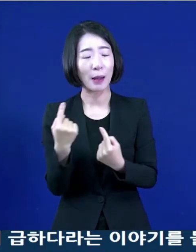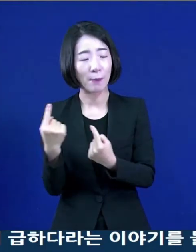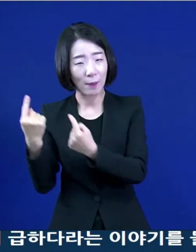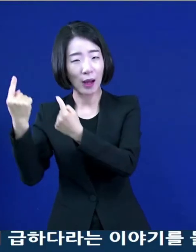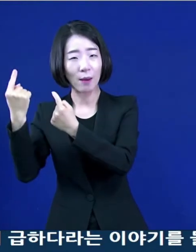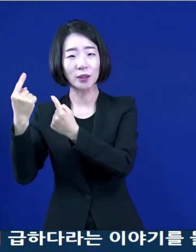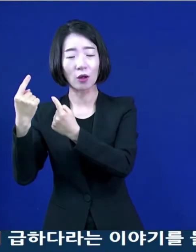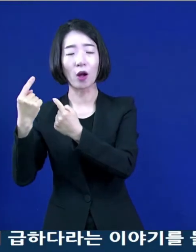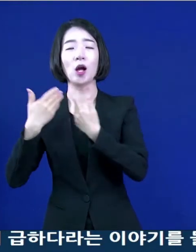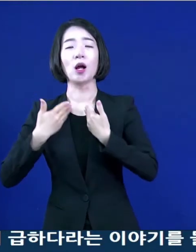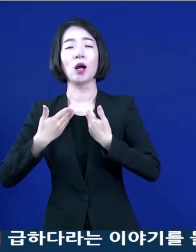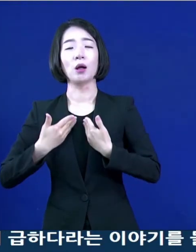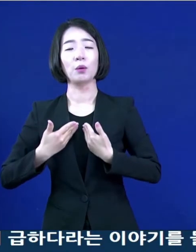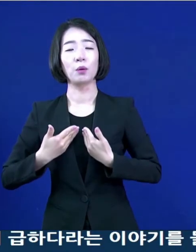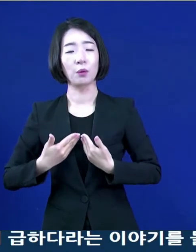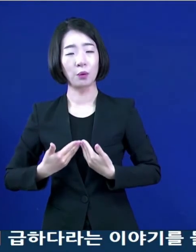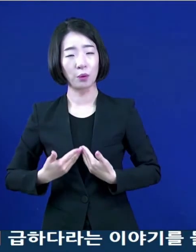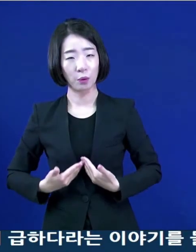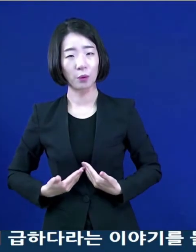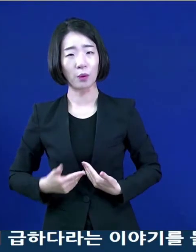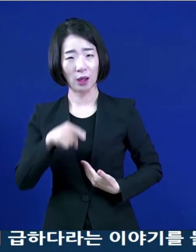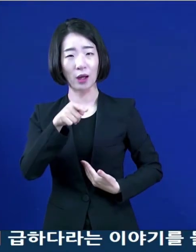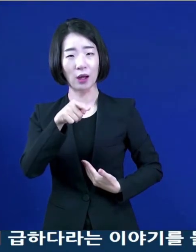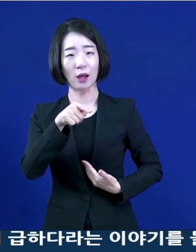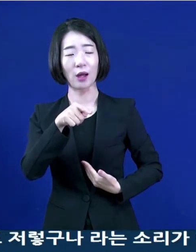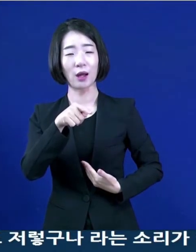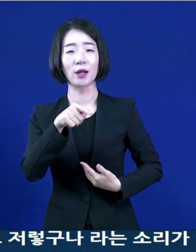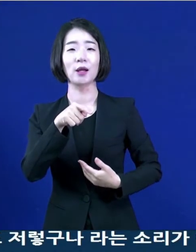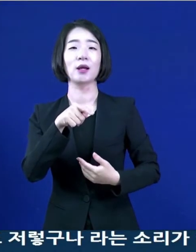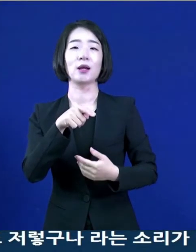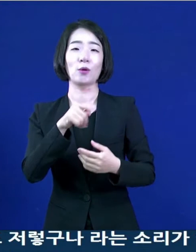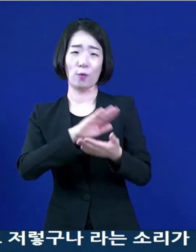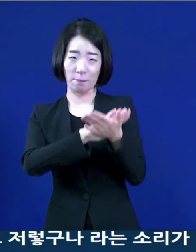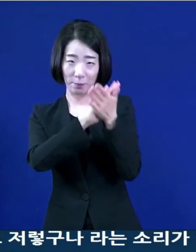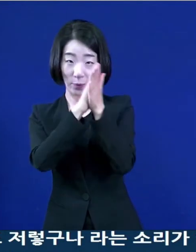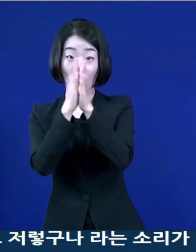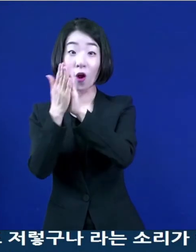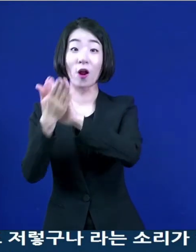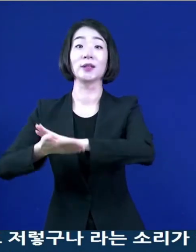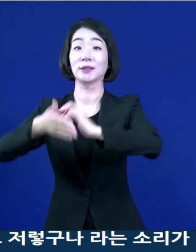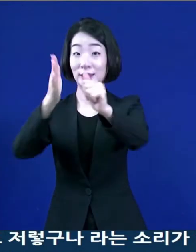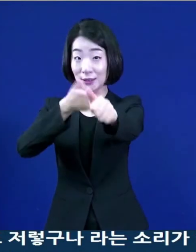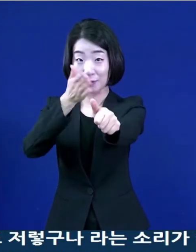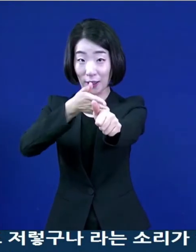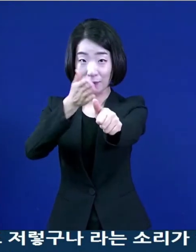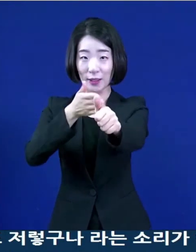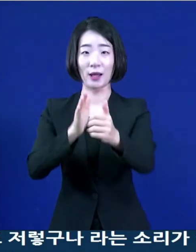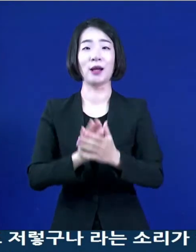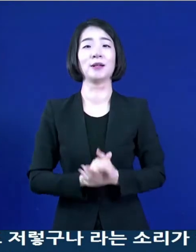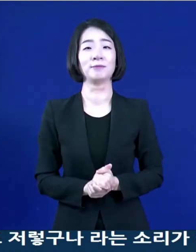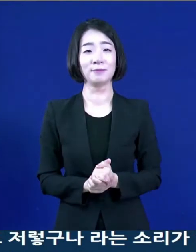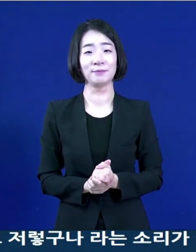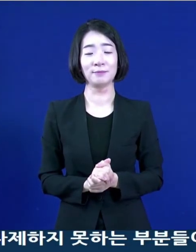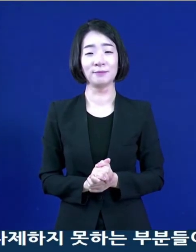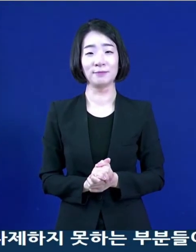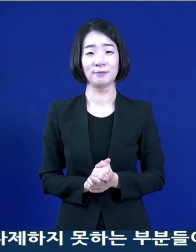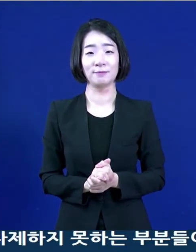있게 되었다. 이런 평가를 꼭 받으시기를 주 안에서 소망합니다.